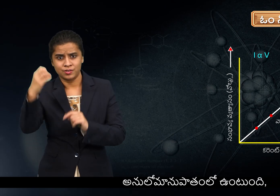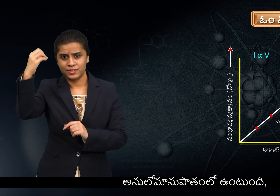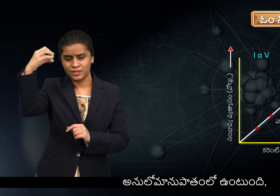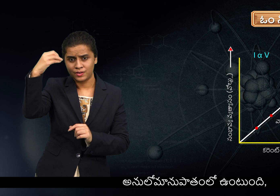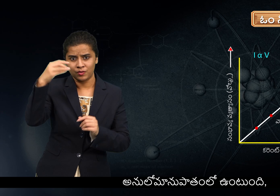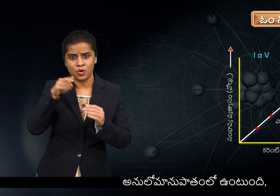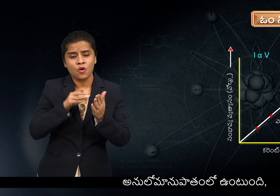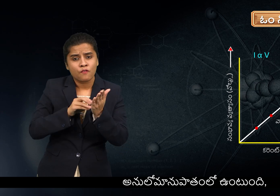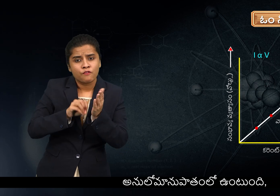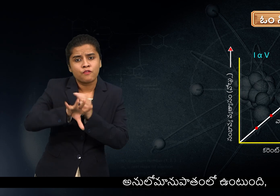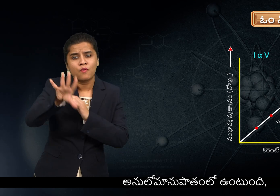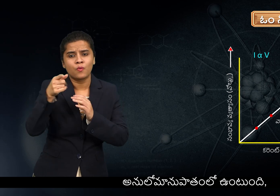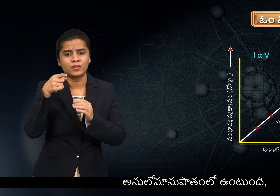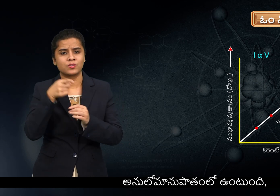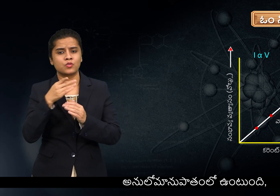ఉంటుంది.